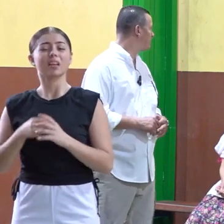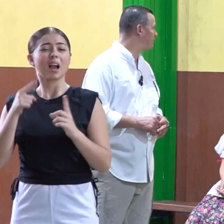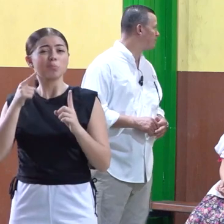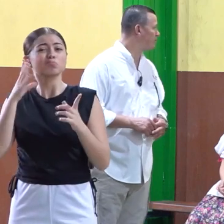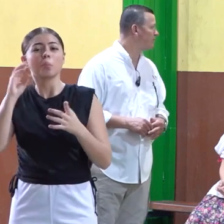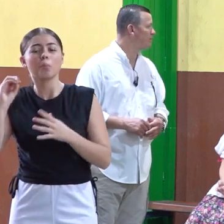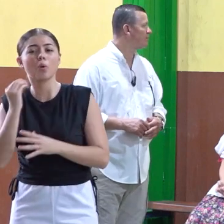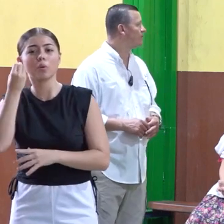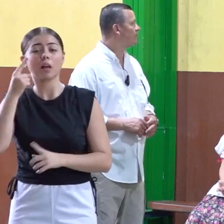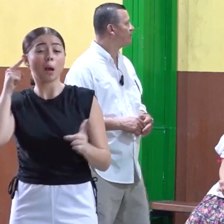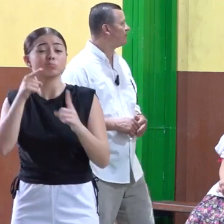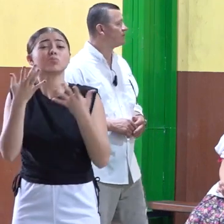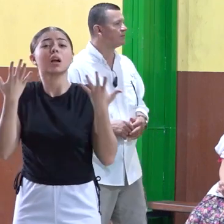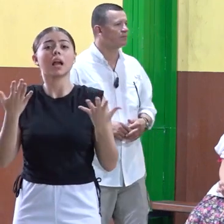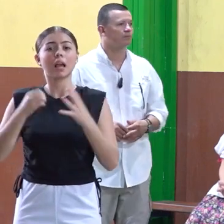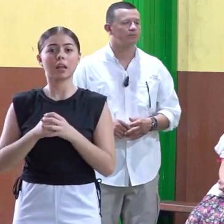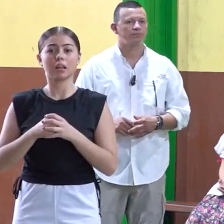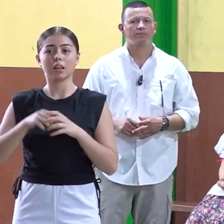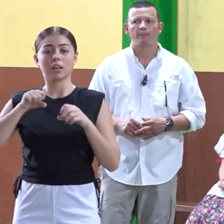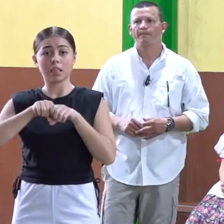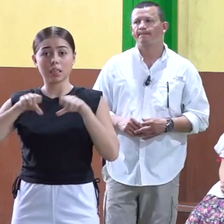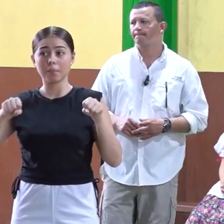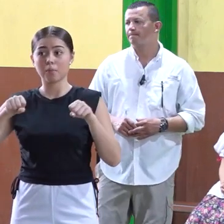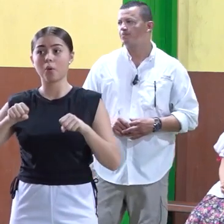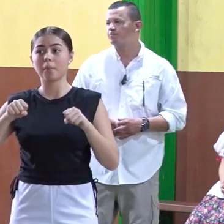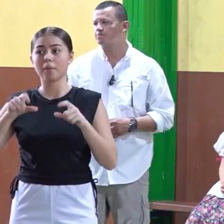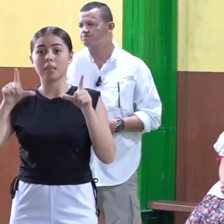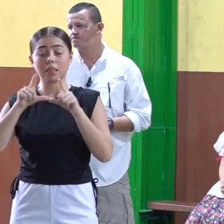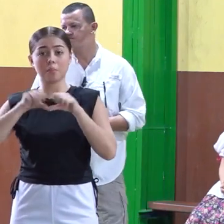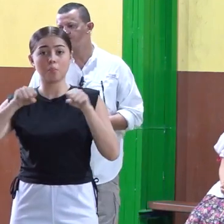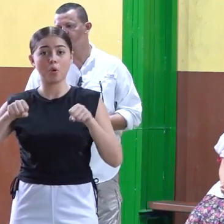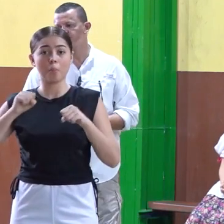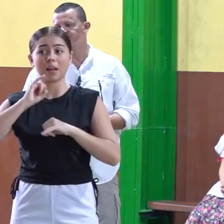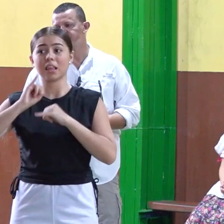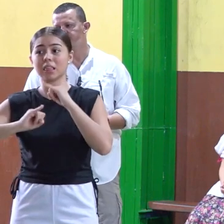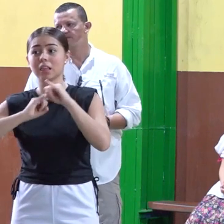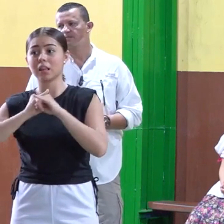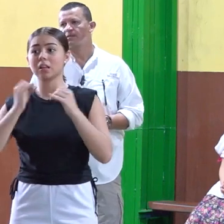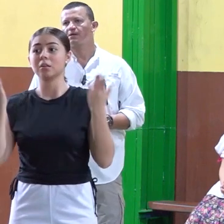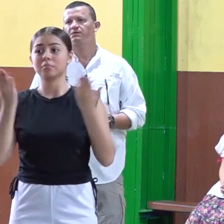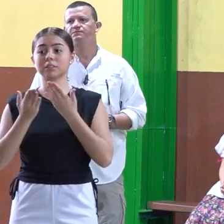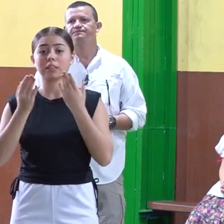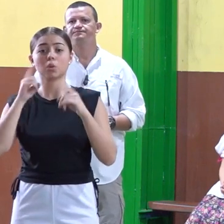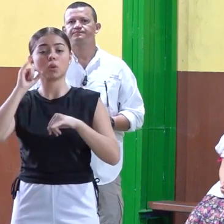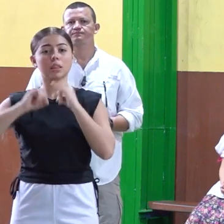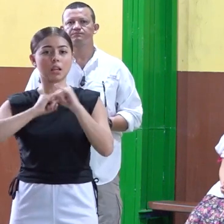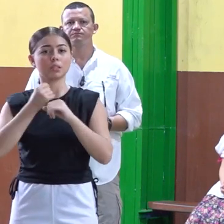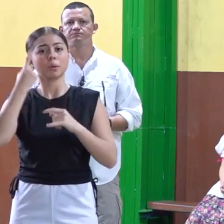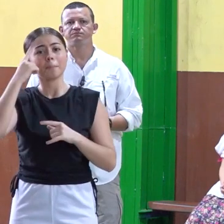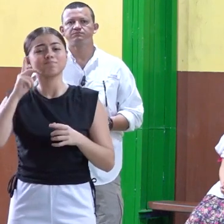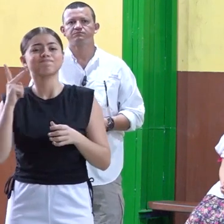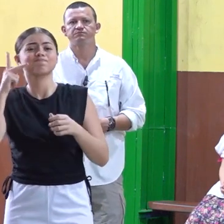Apostó que el diploma en bachillerato internacional es una herramienta para incrementar